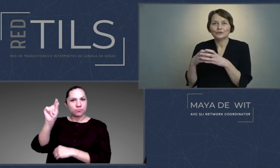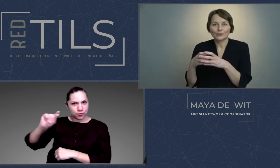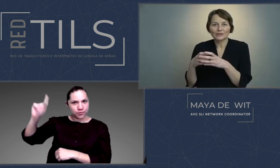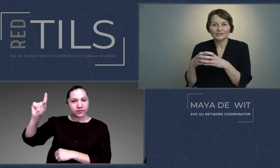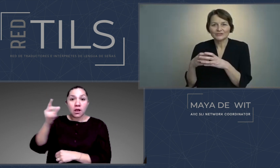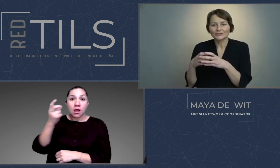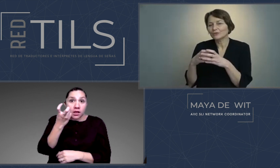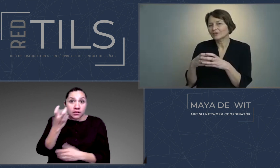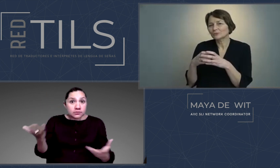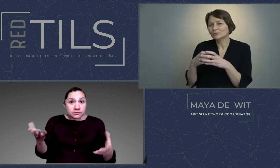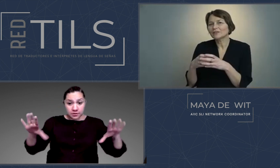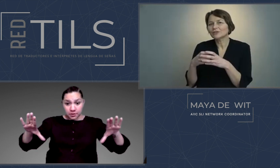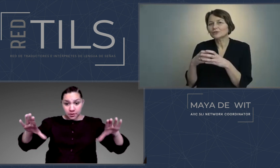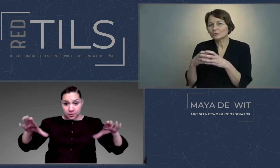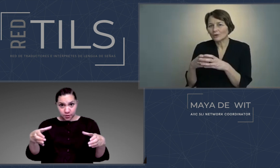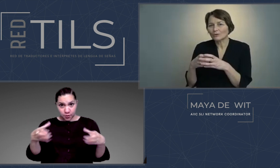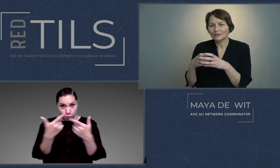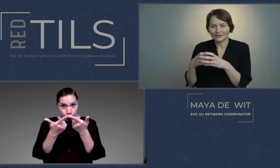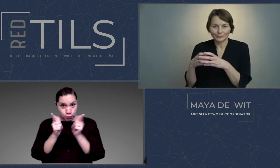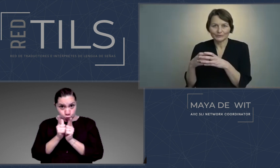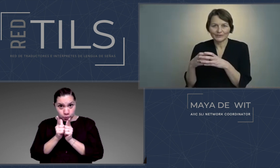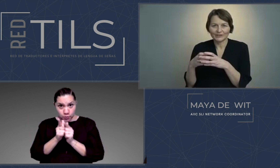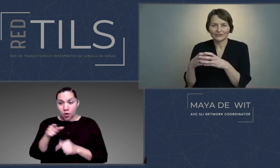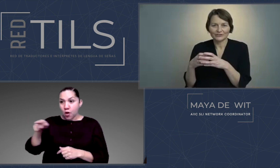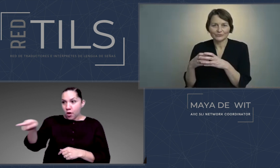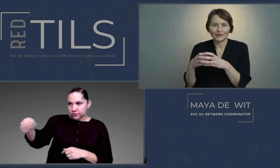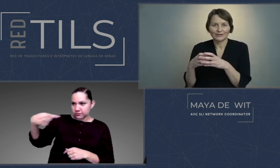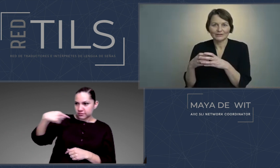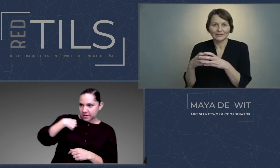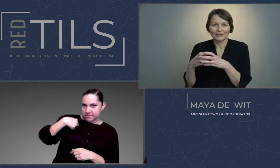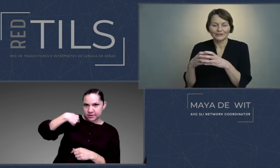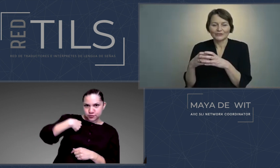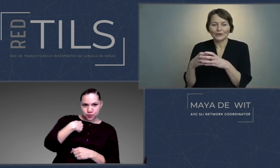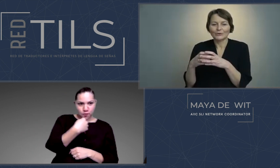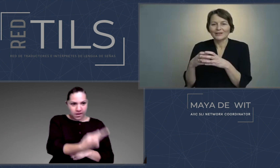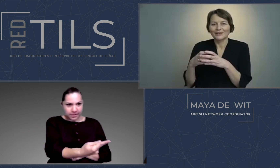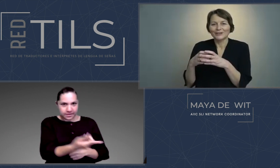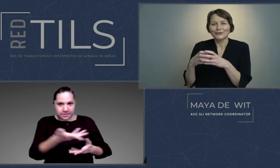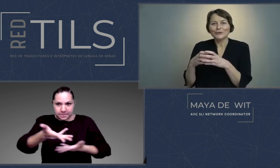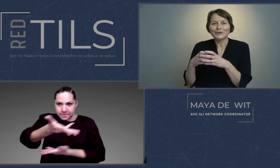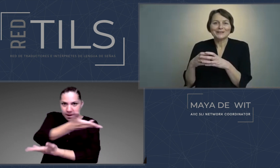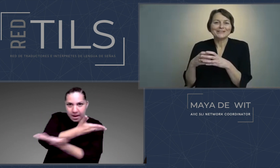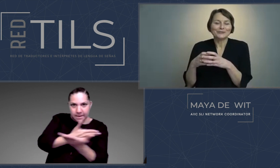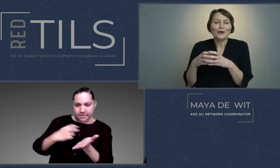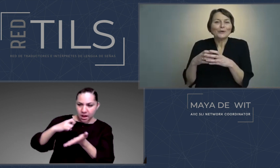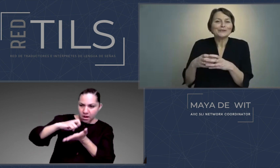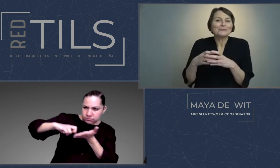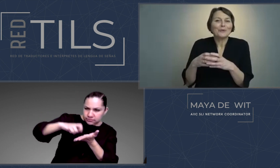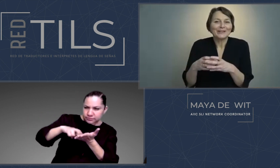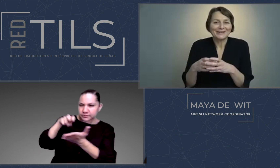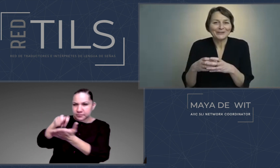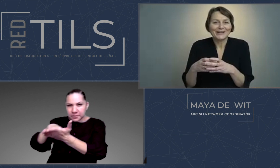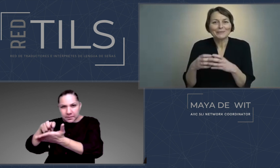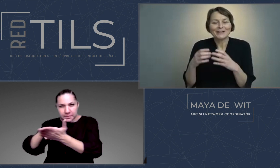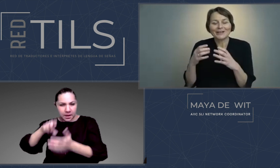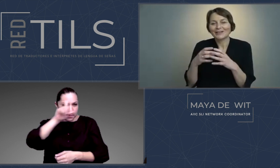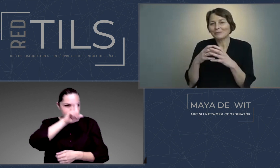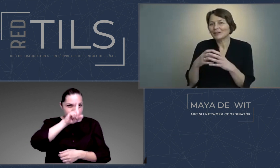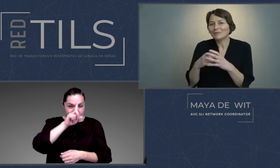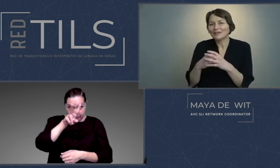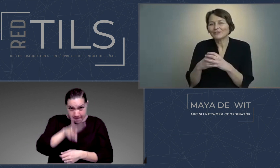profesionales con los que te sientas a gusto y con quien ah, puedas tener una relación de confianza, realmente pueden